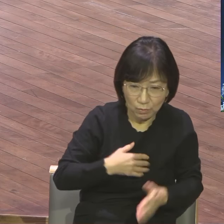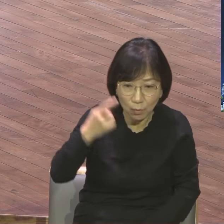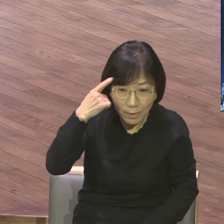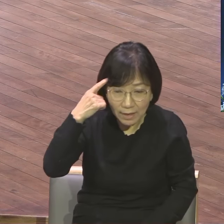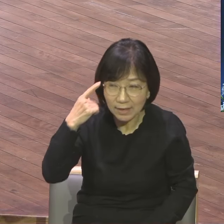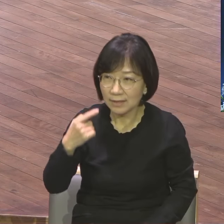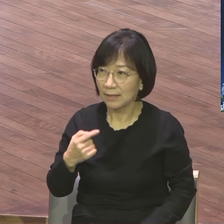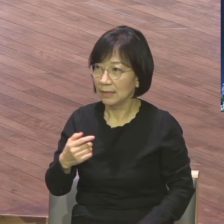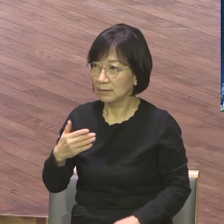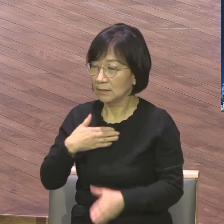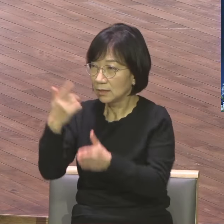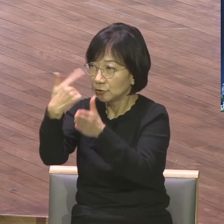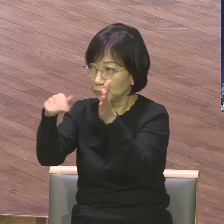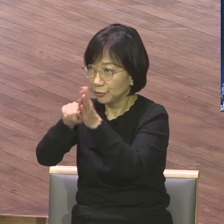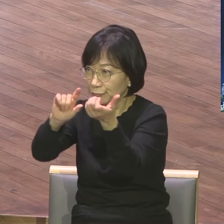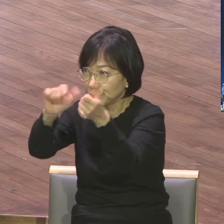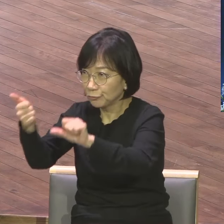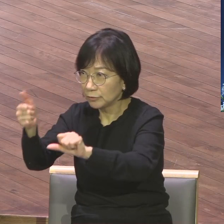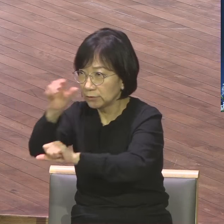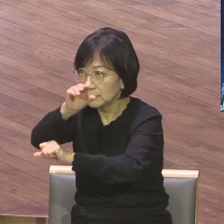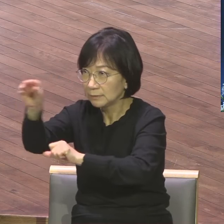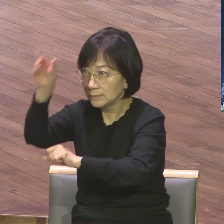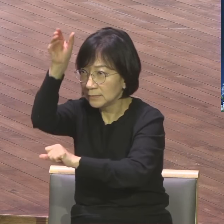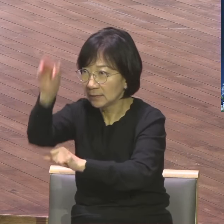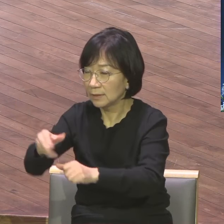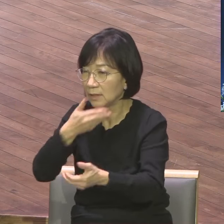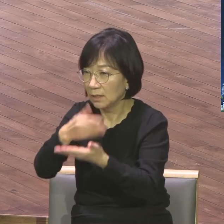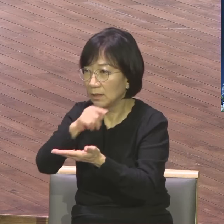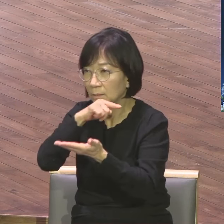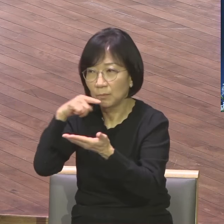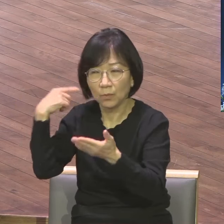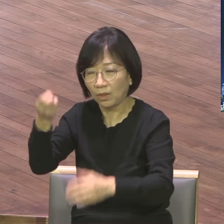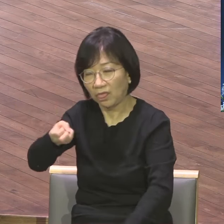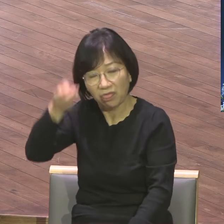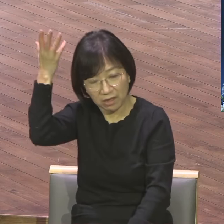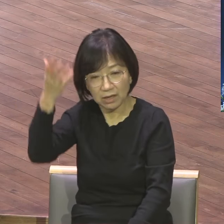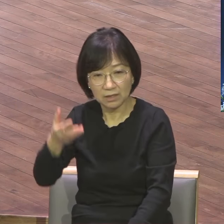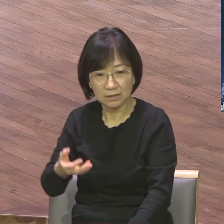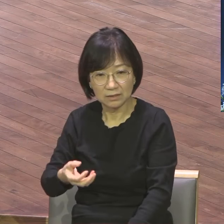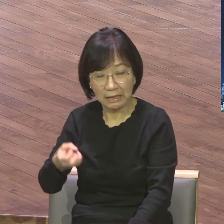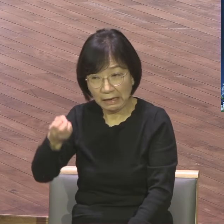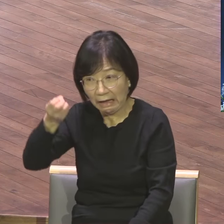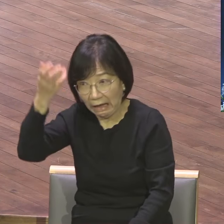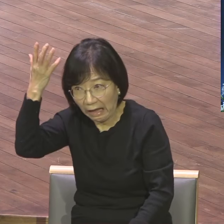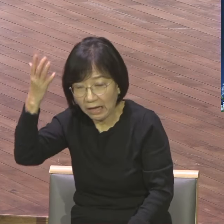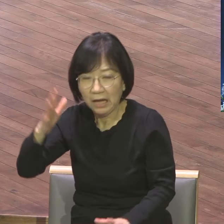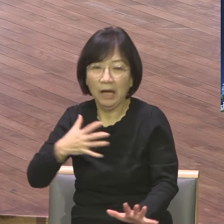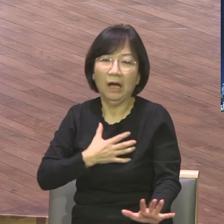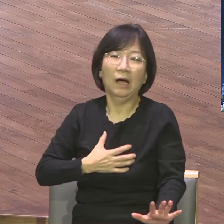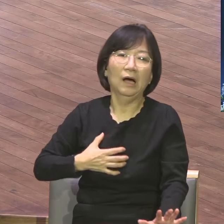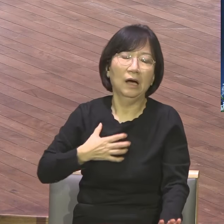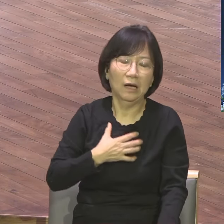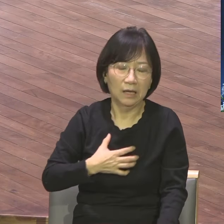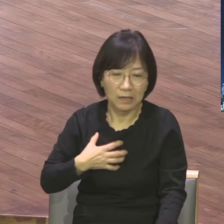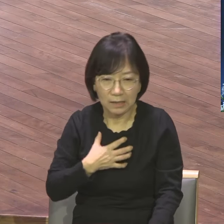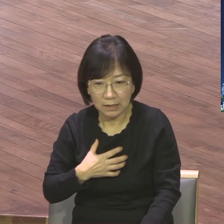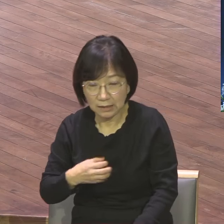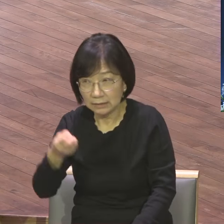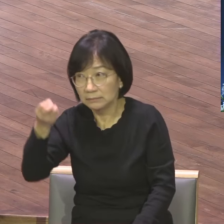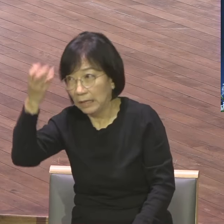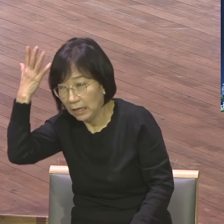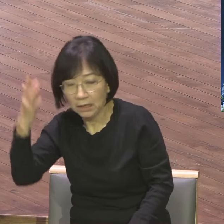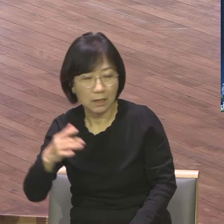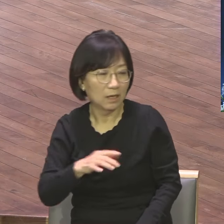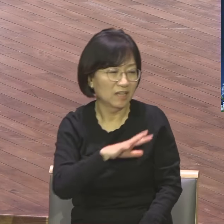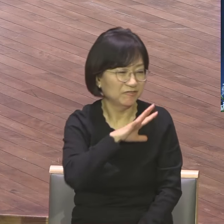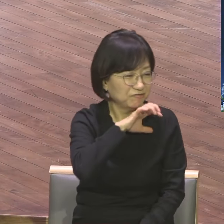피의 언약을 우리가 잊어버리기 때문에. 있는 순간 근심이 보이고, 있는 순간 걱정이 보이고, 있는 순간